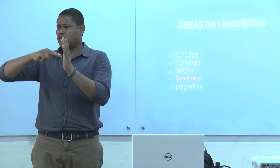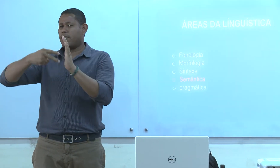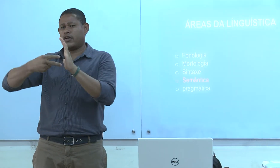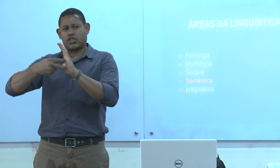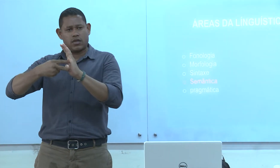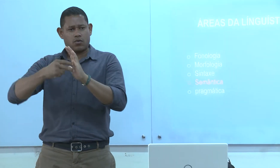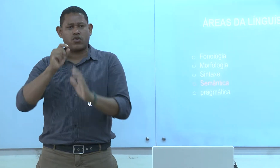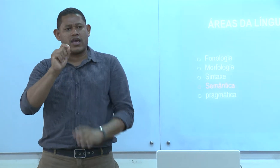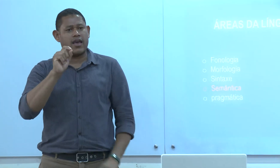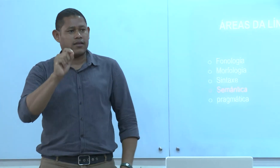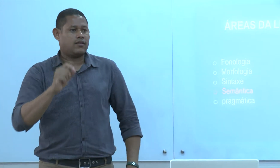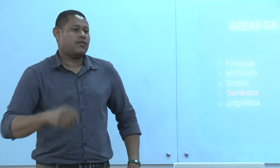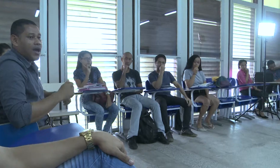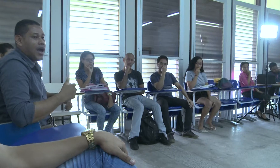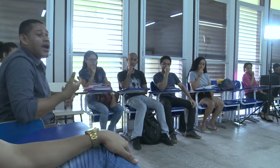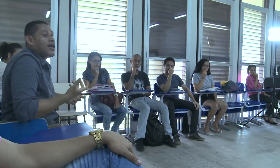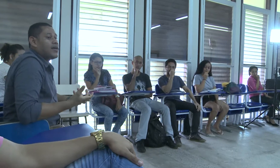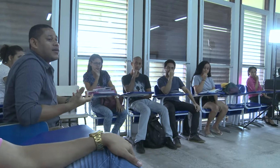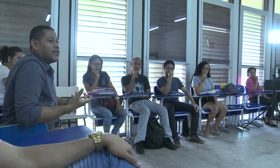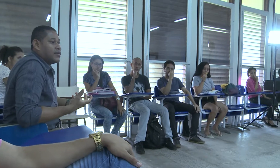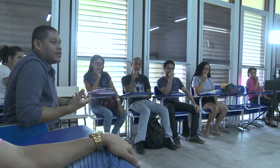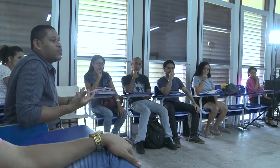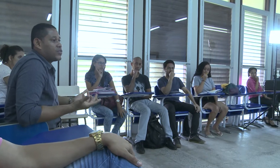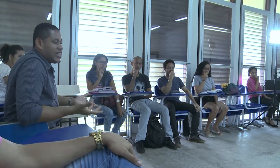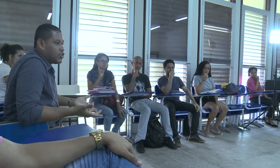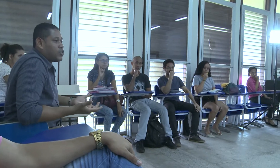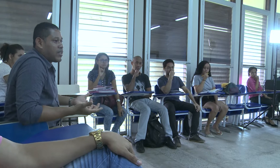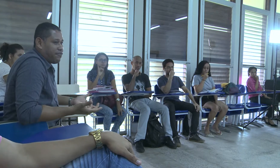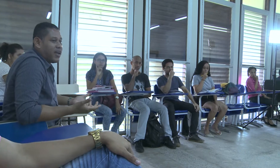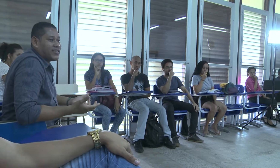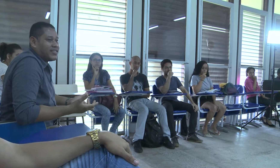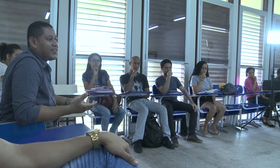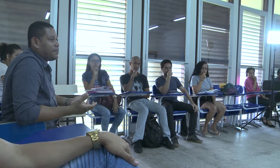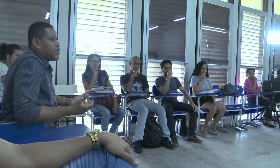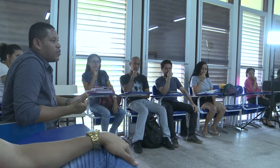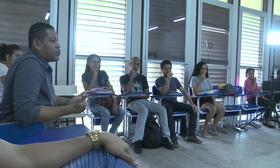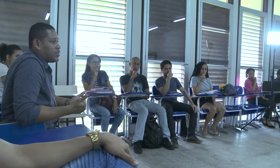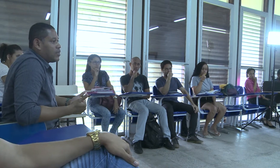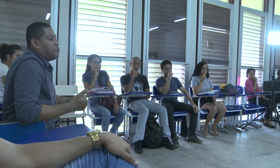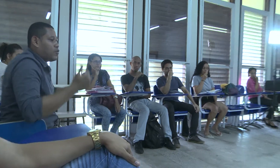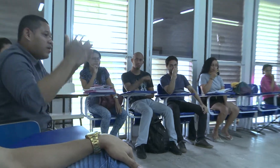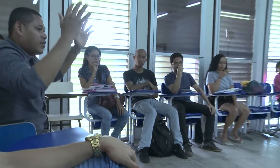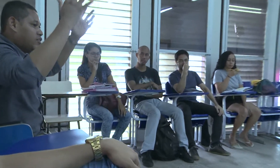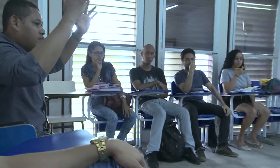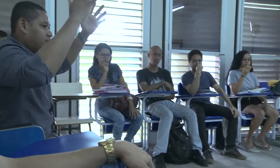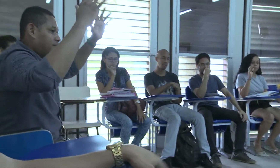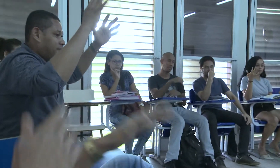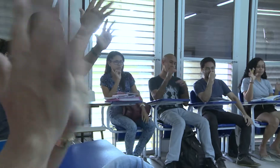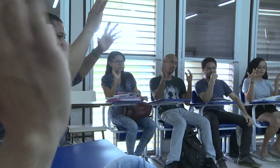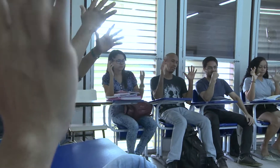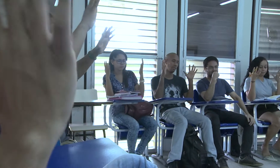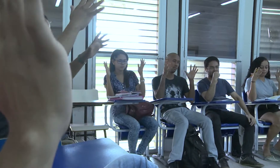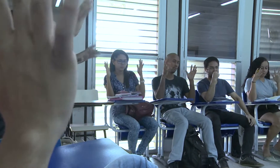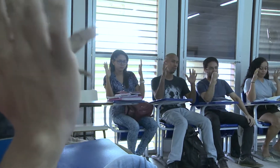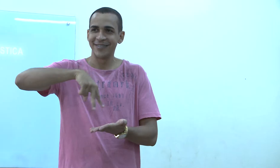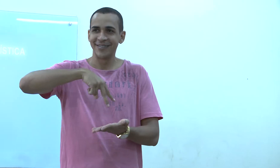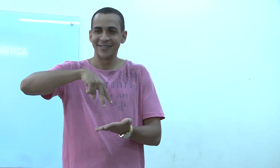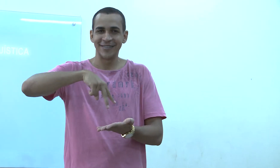somente os surdos do maranhão utilizam são termos e expressões muito populares dentro do estado que foram integrados à